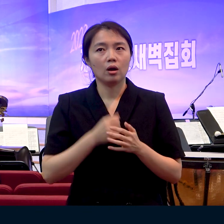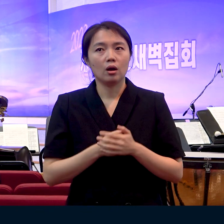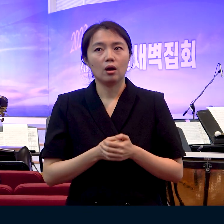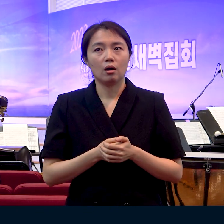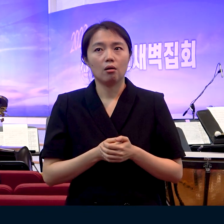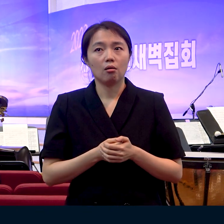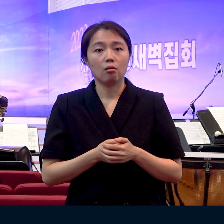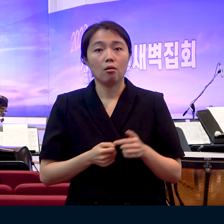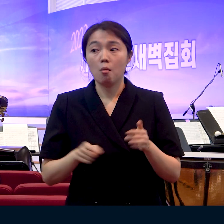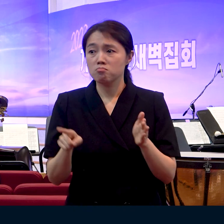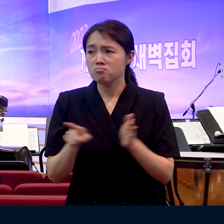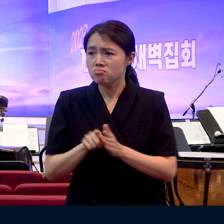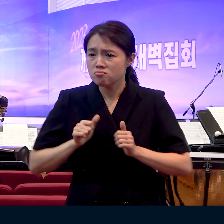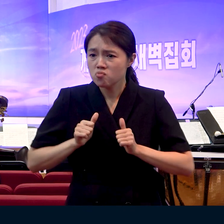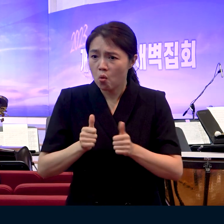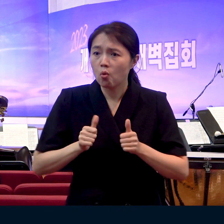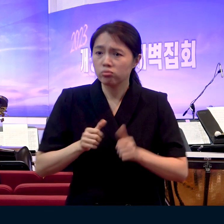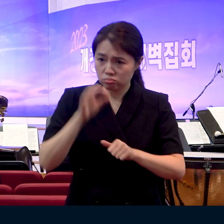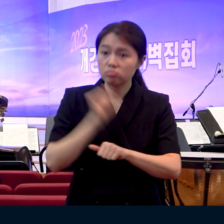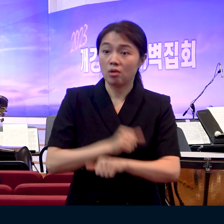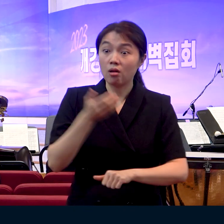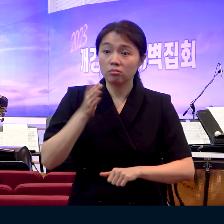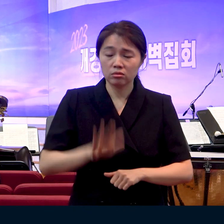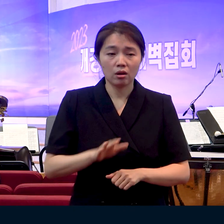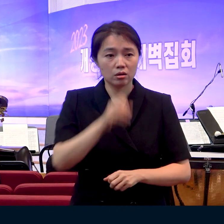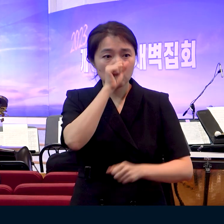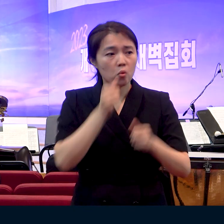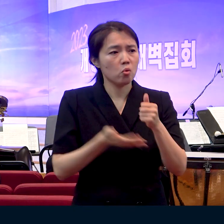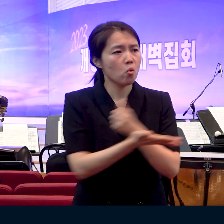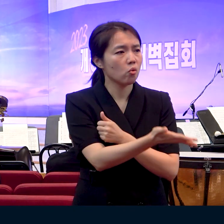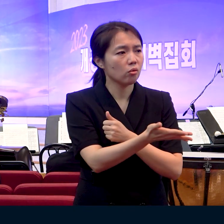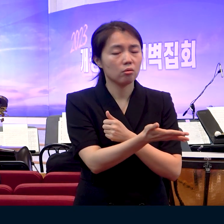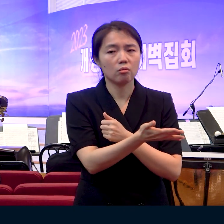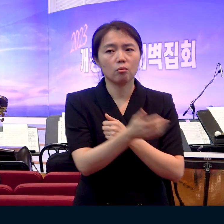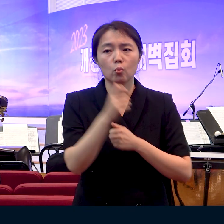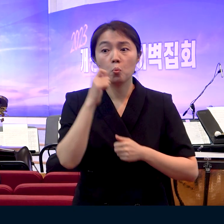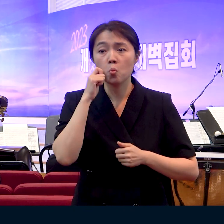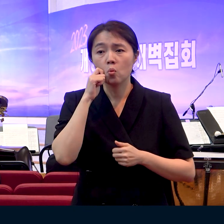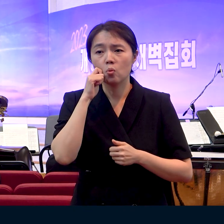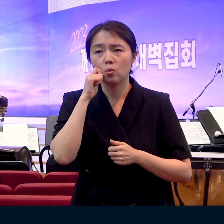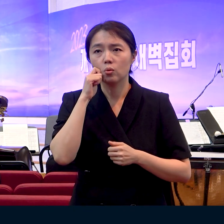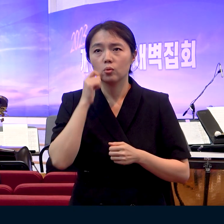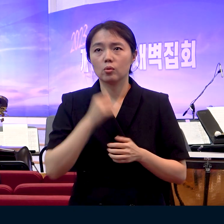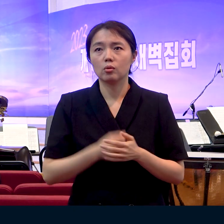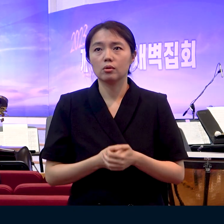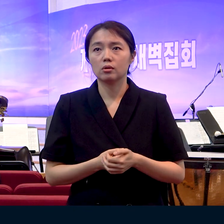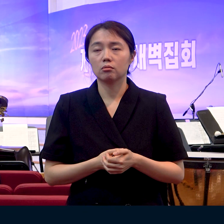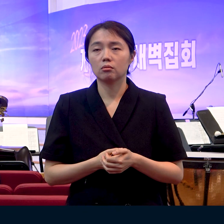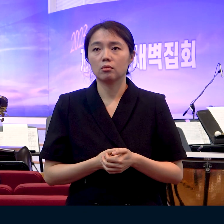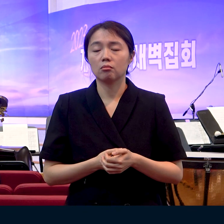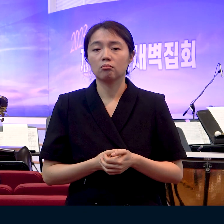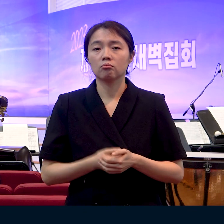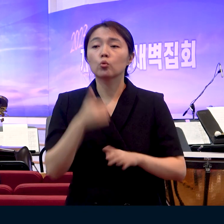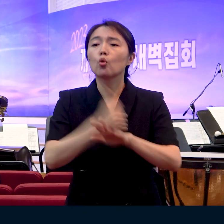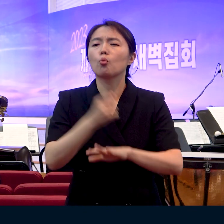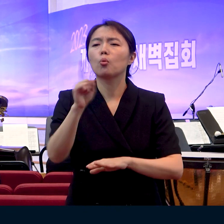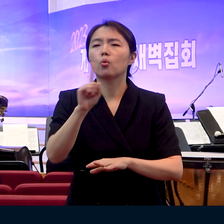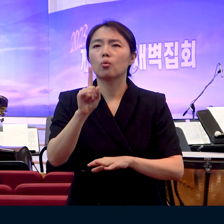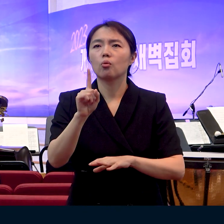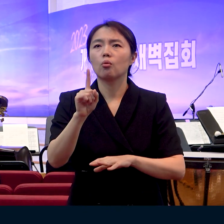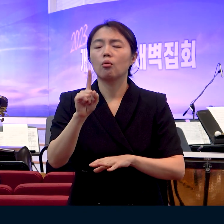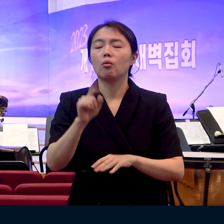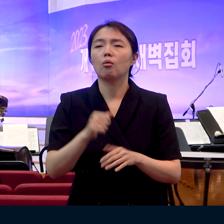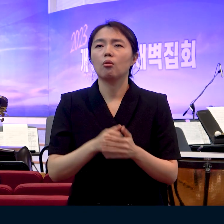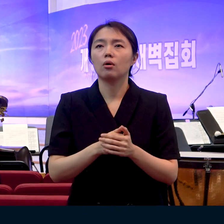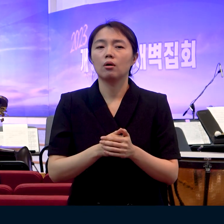그렇게 뜨거운 신앙을 가지고 있다고 하는데 선한 영향력을 끼치지 못하는 거예요. 결국 이렇게 말할 수밖에 없습니다.